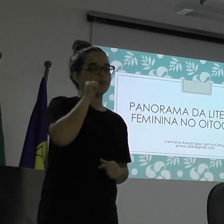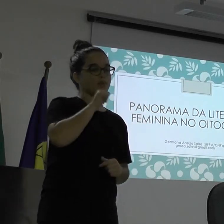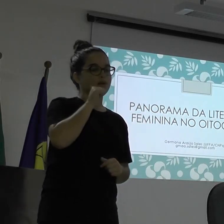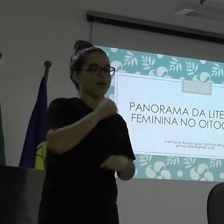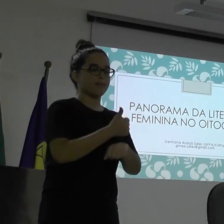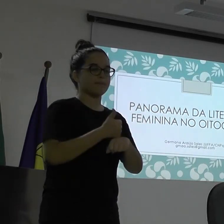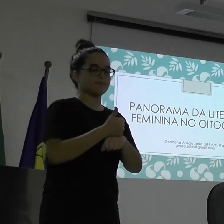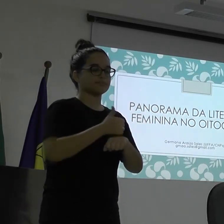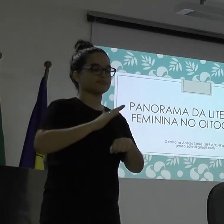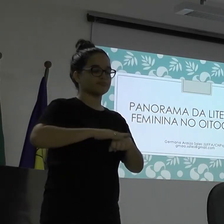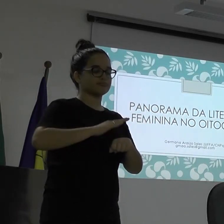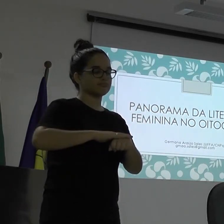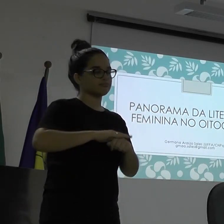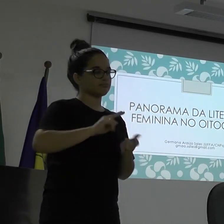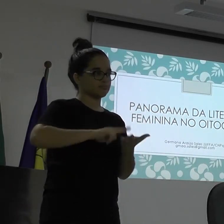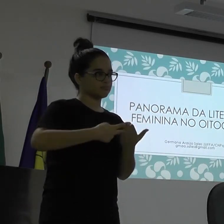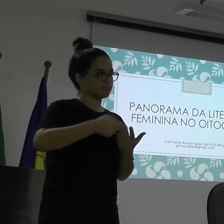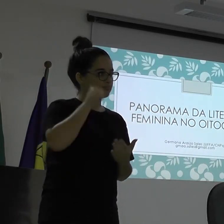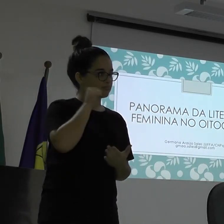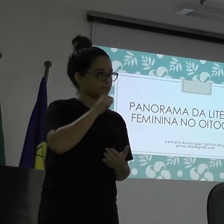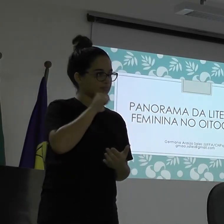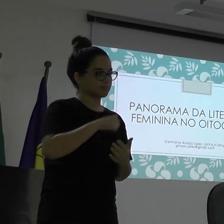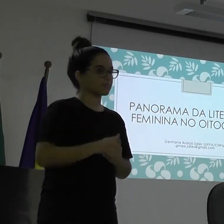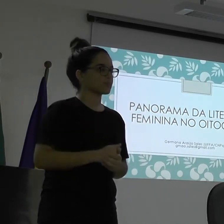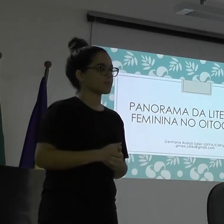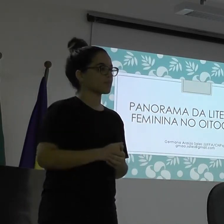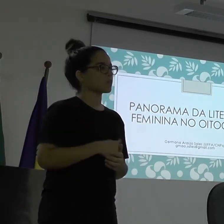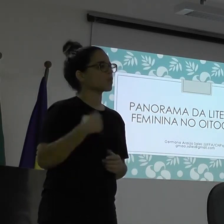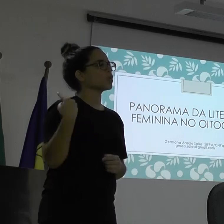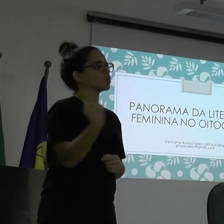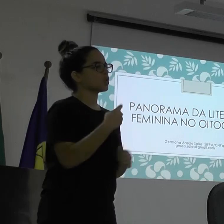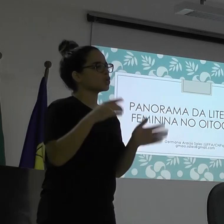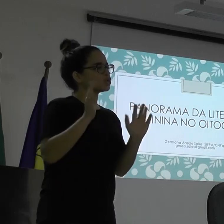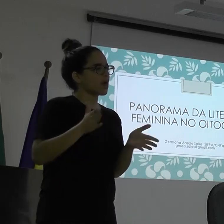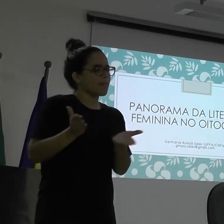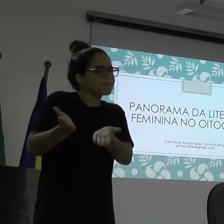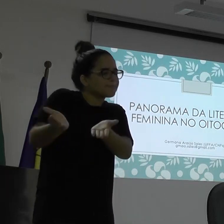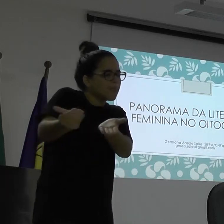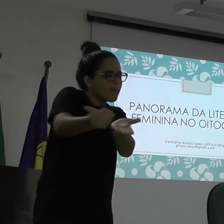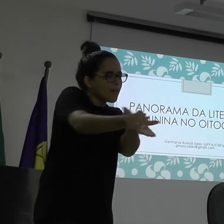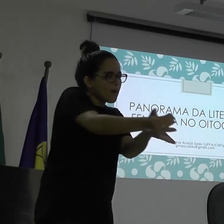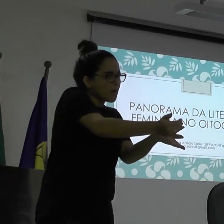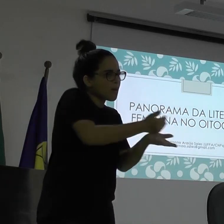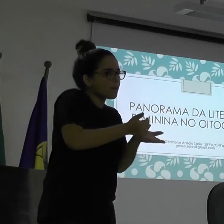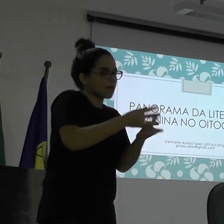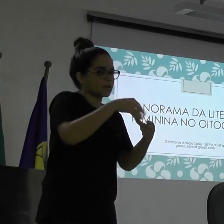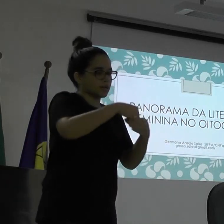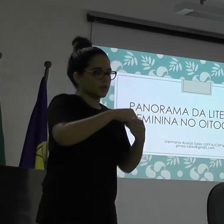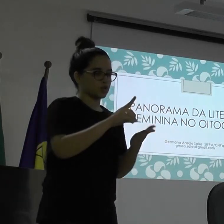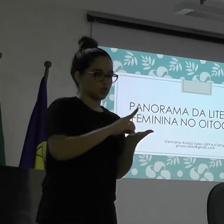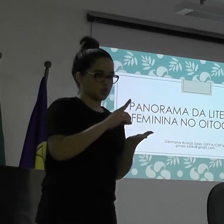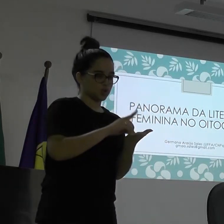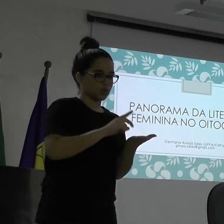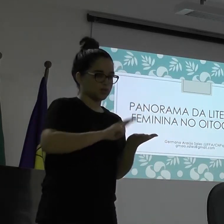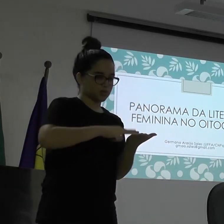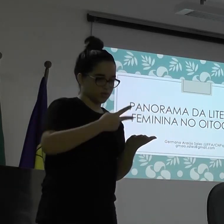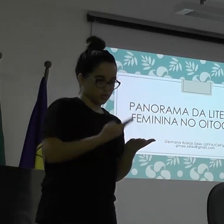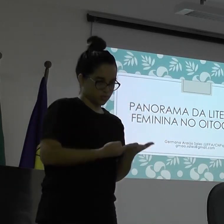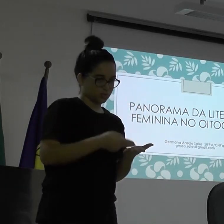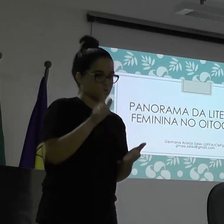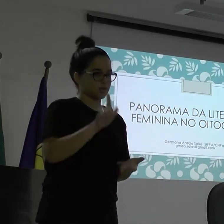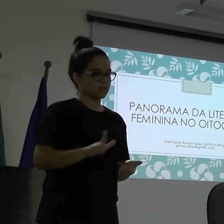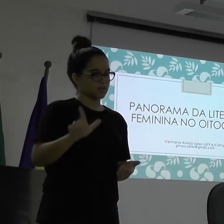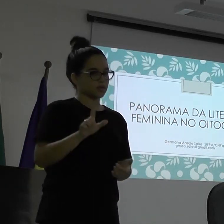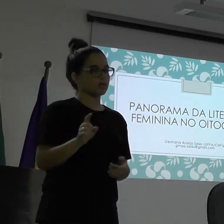é um viés que a gente quer dar. Nós já temos um primeiro levantamento feito no dicionário de tradutores literários,